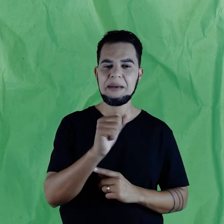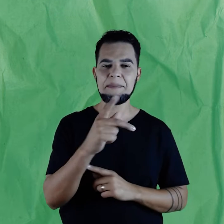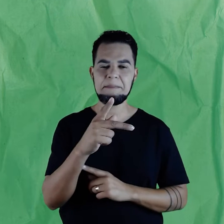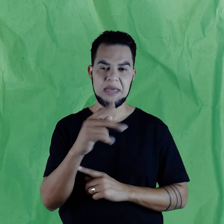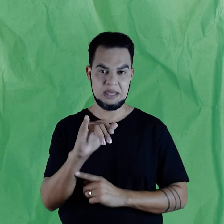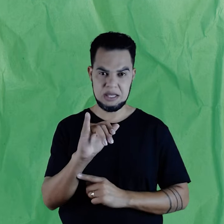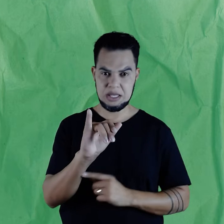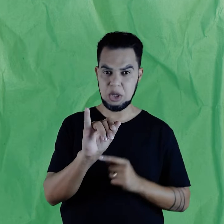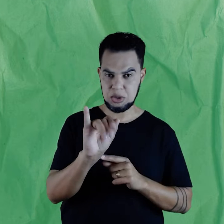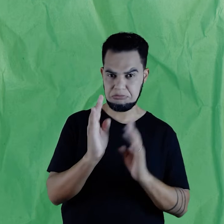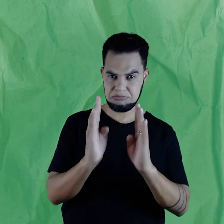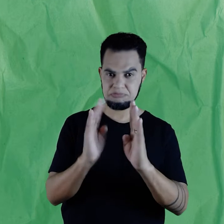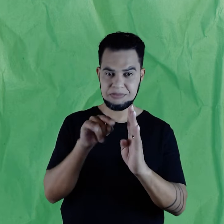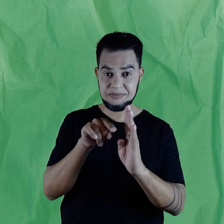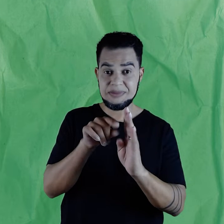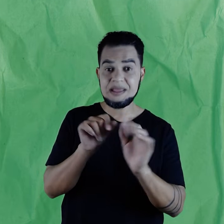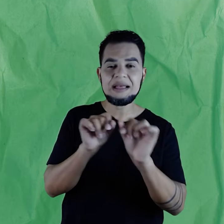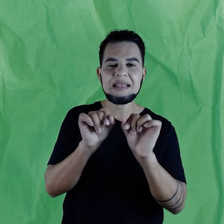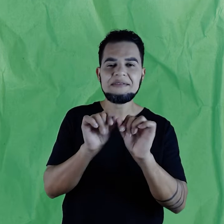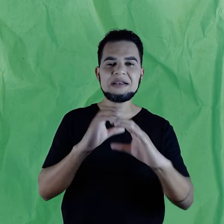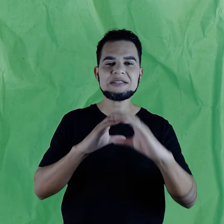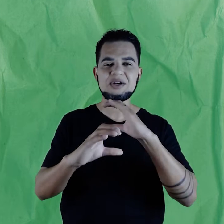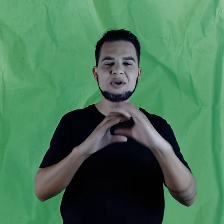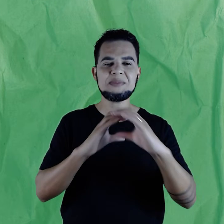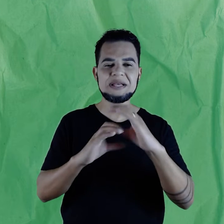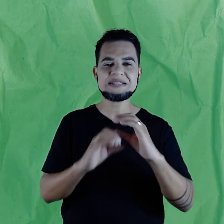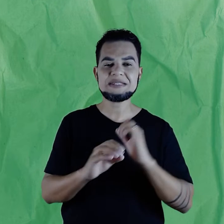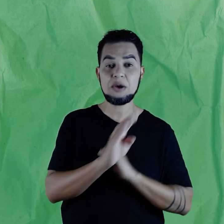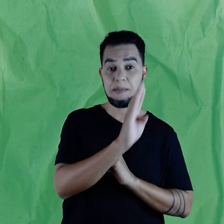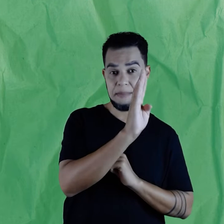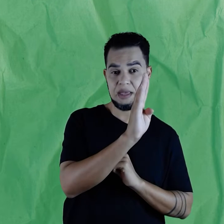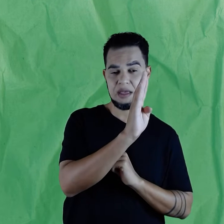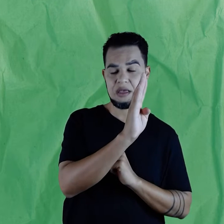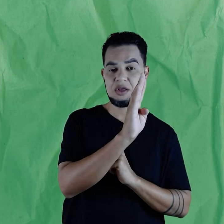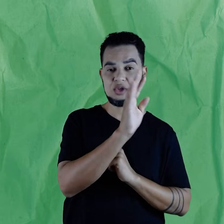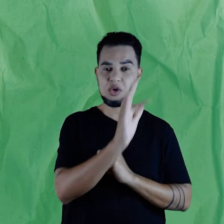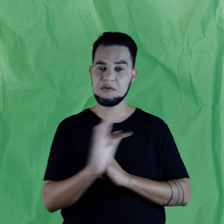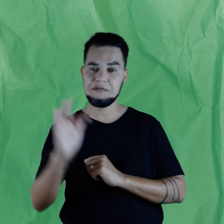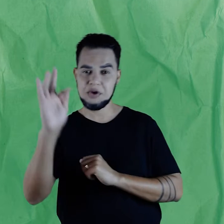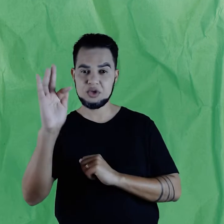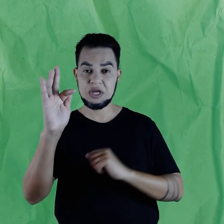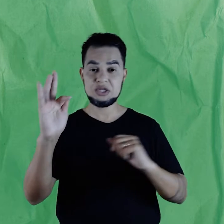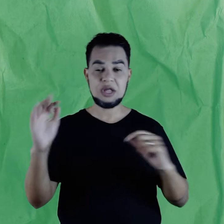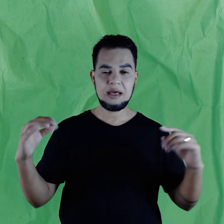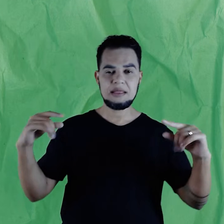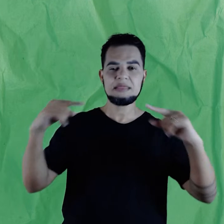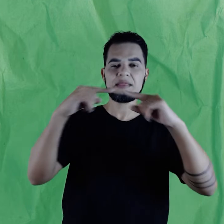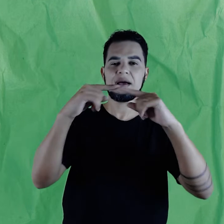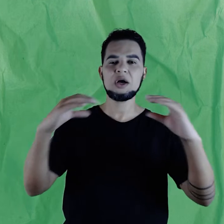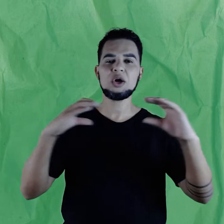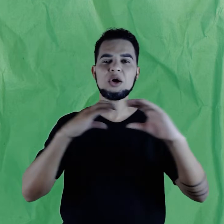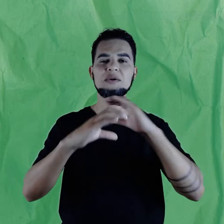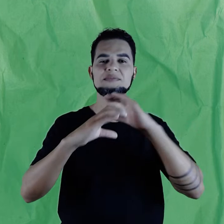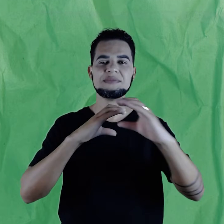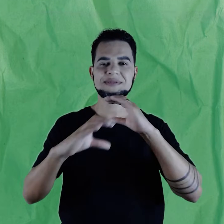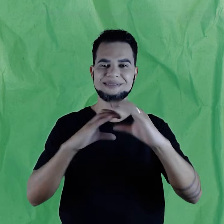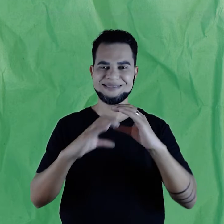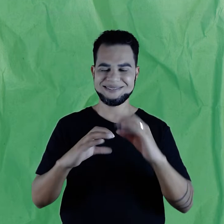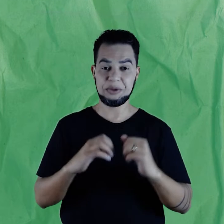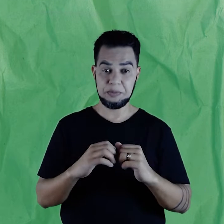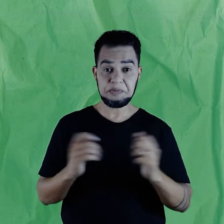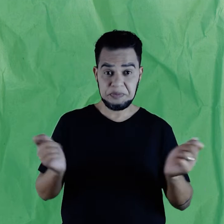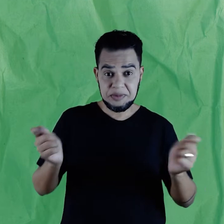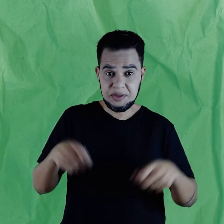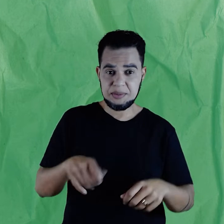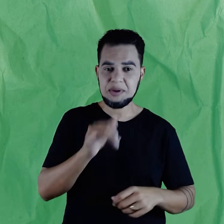aqui que faz a comunicação do back-end do meu sistema com o front-end, eu posso ter aqui, por